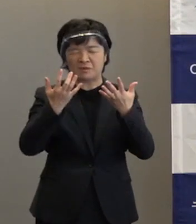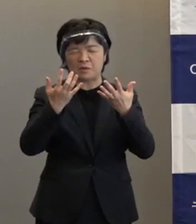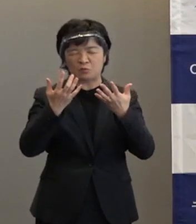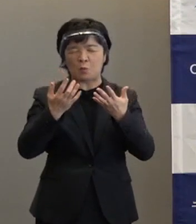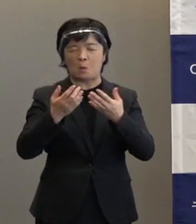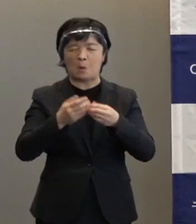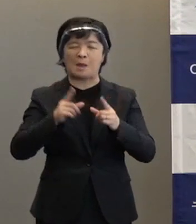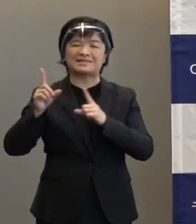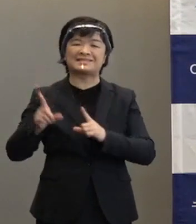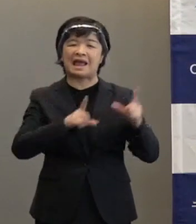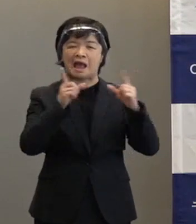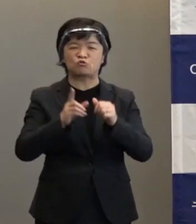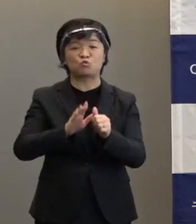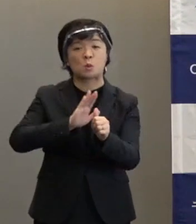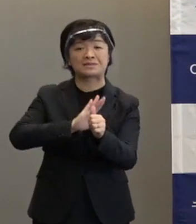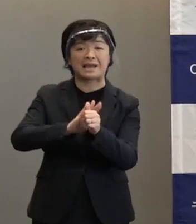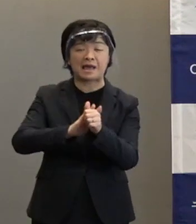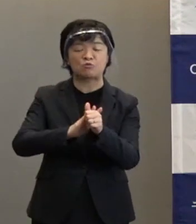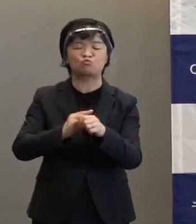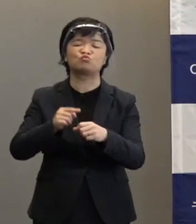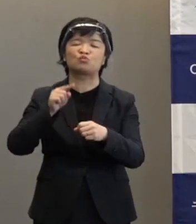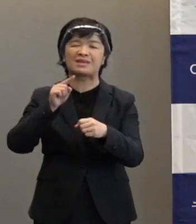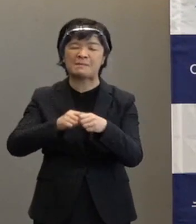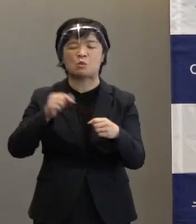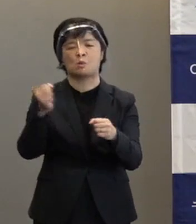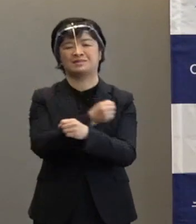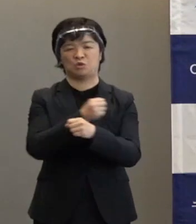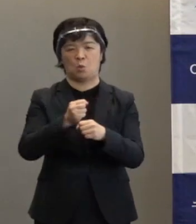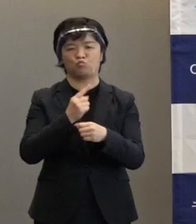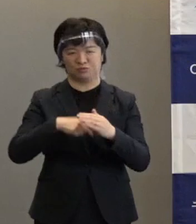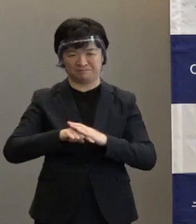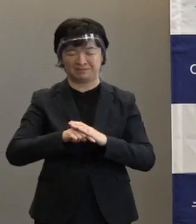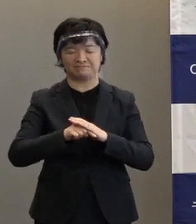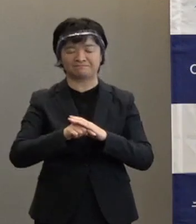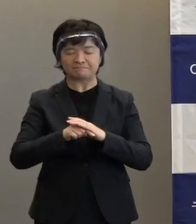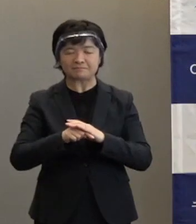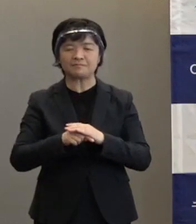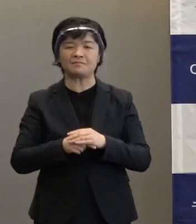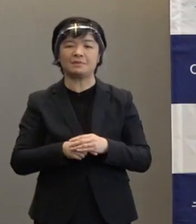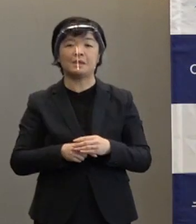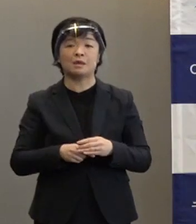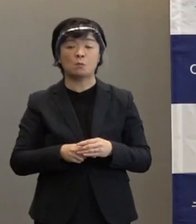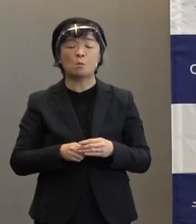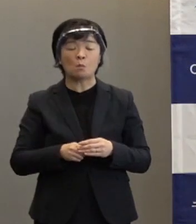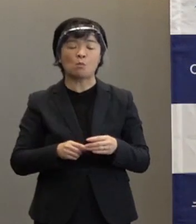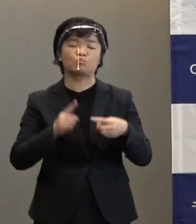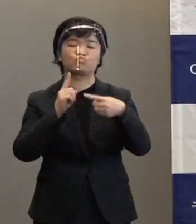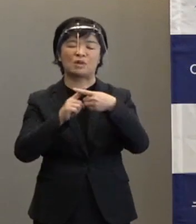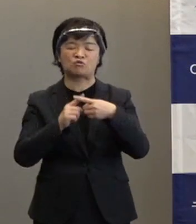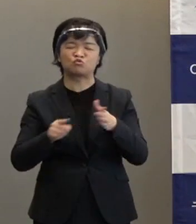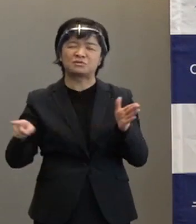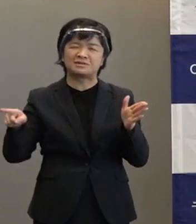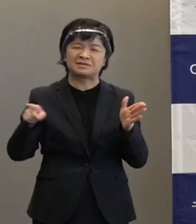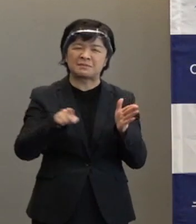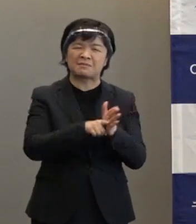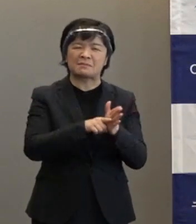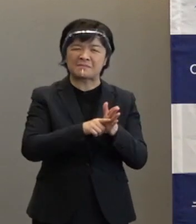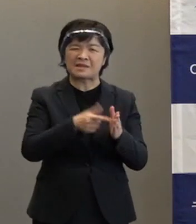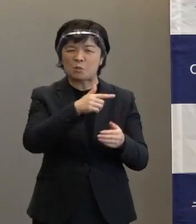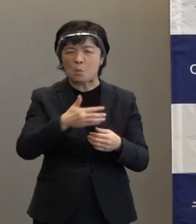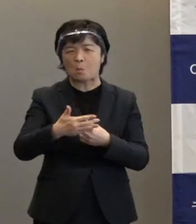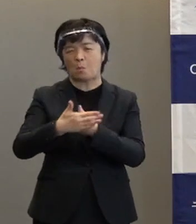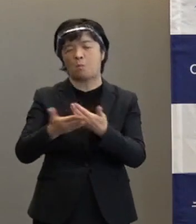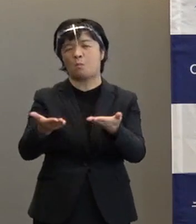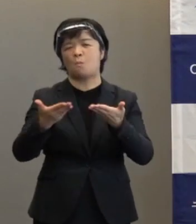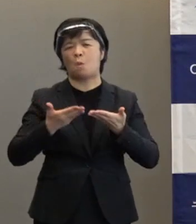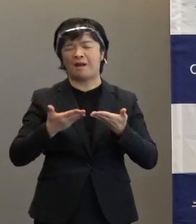する、まあ、そうしたことを目的とした事業でありますけれども、まあ、併せてこれまでご協力をいただき、今厳しい環境に置かれている飲食